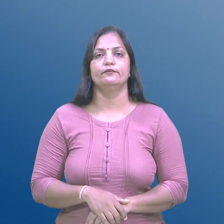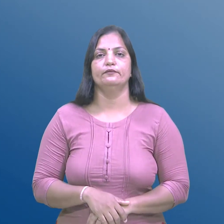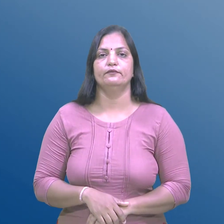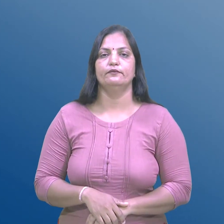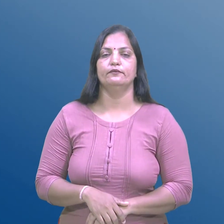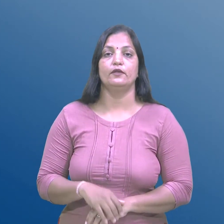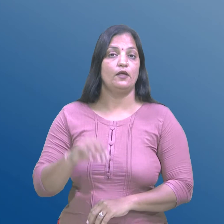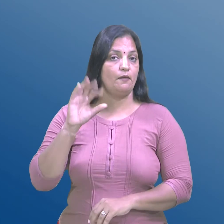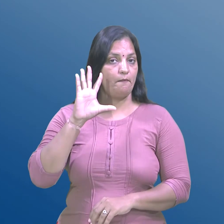પાંચમાનું પહેલું,